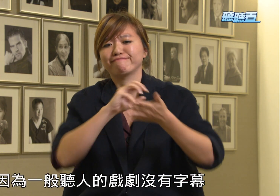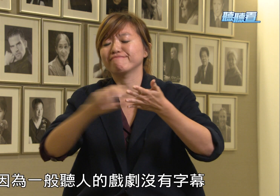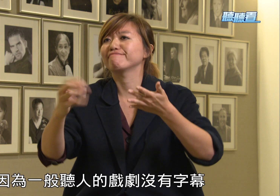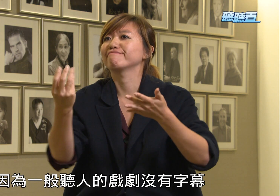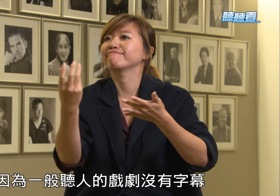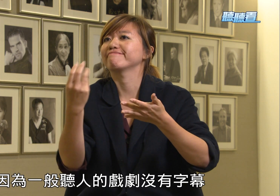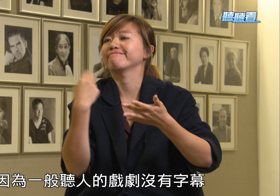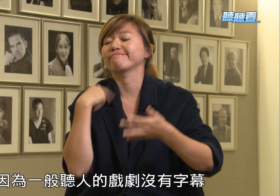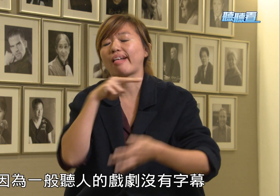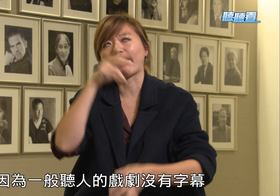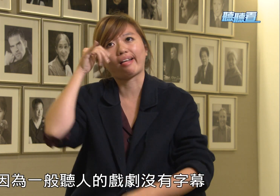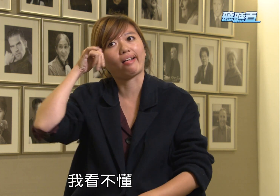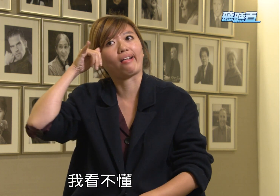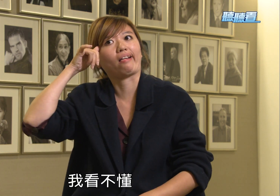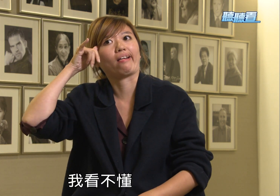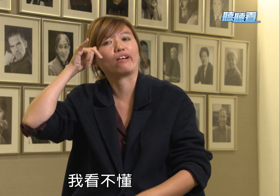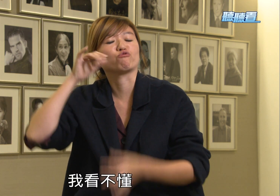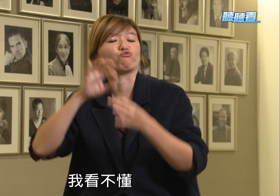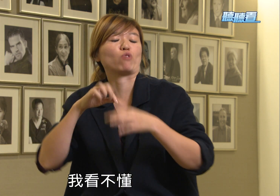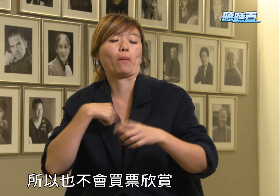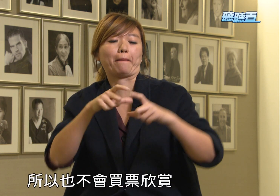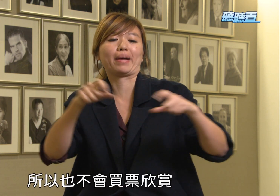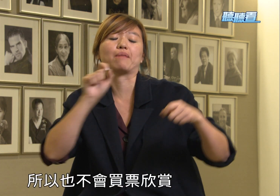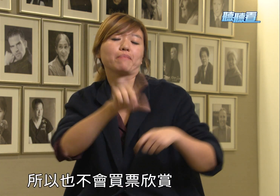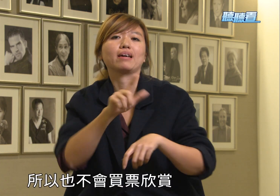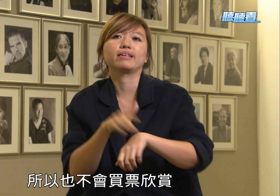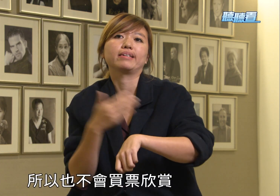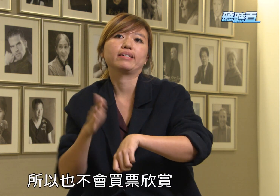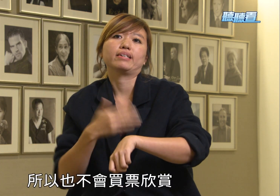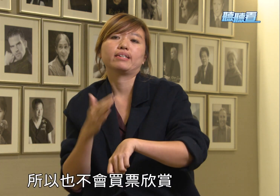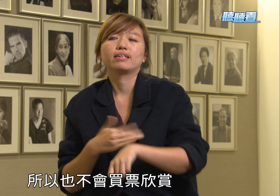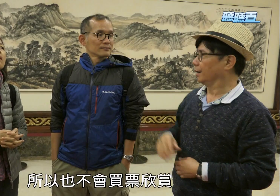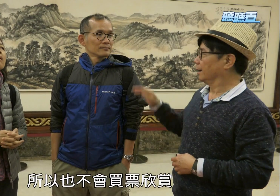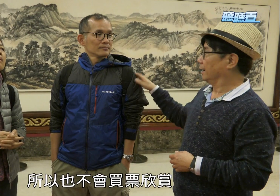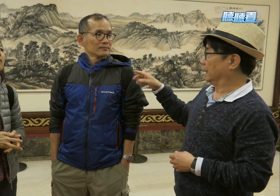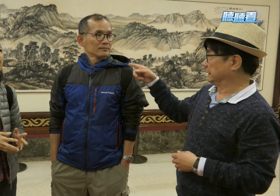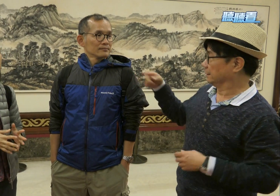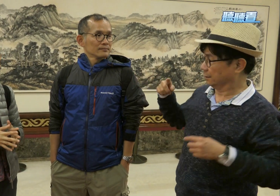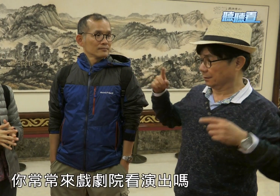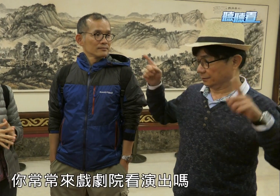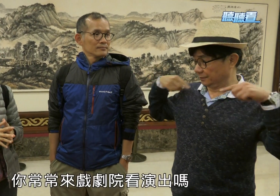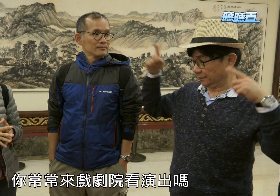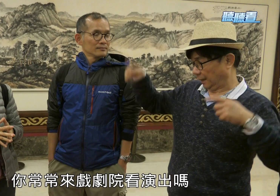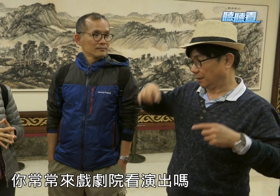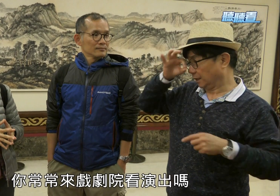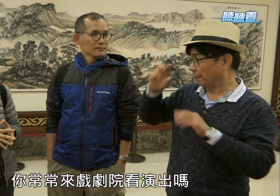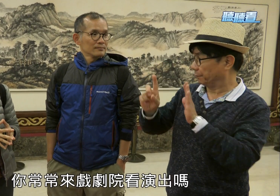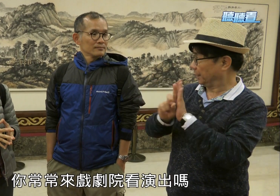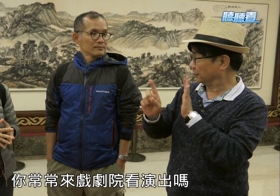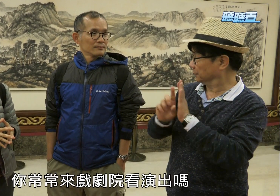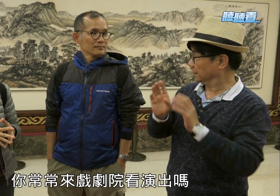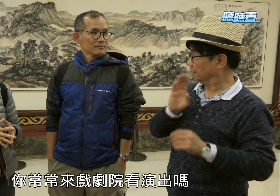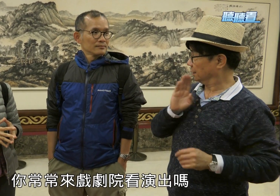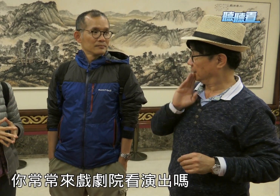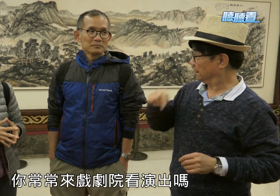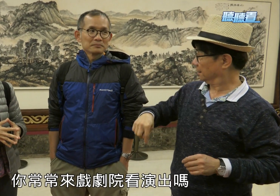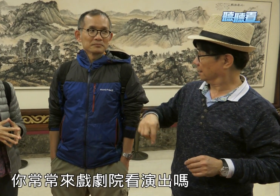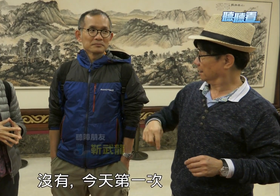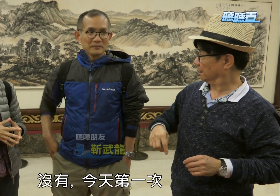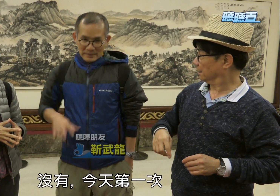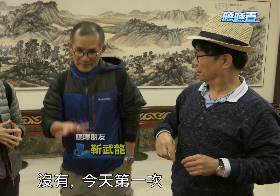人的戏剧没有字幕，我看不懂啊，所以也不会买票欣赏。 你常常来戏剧院看演出